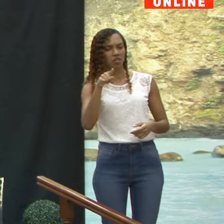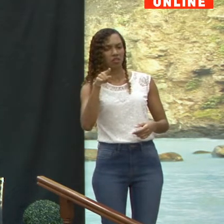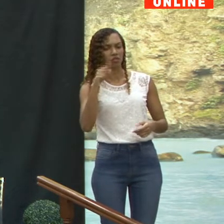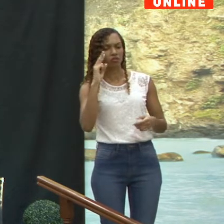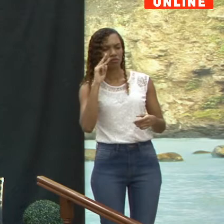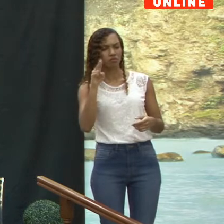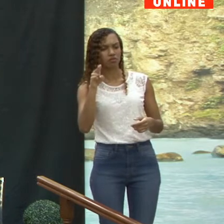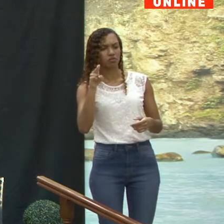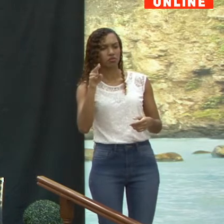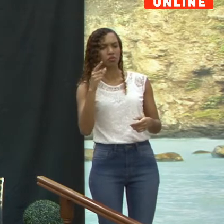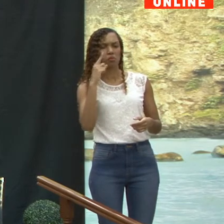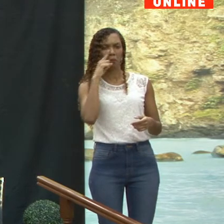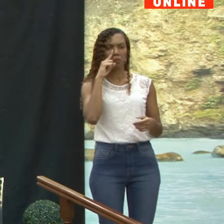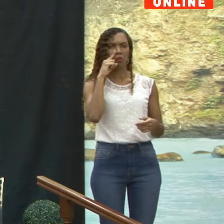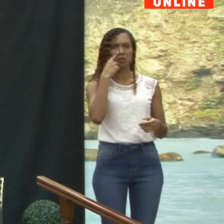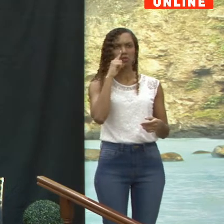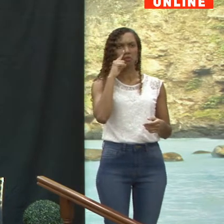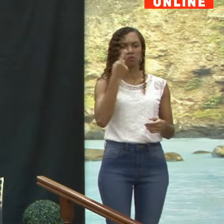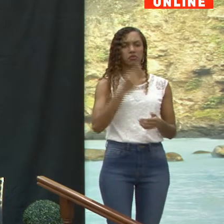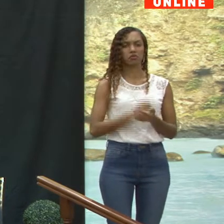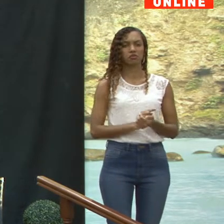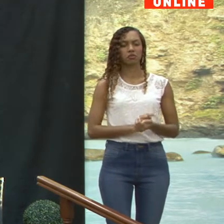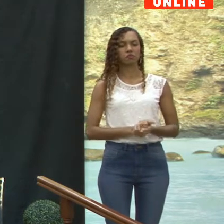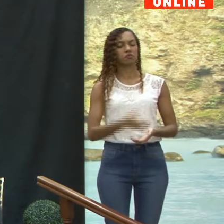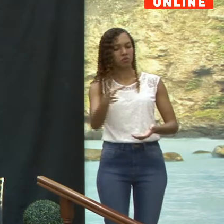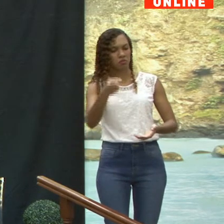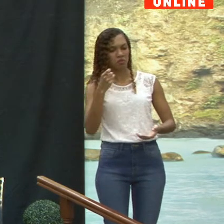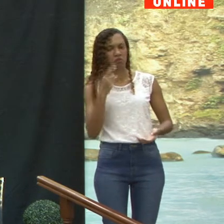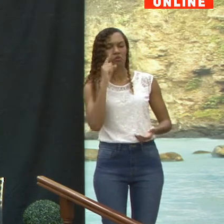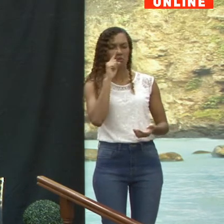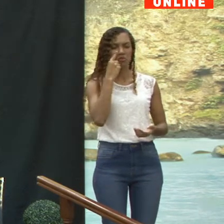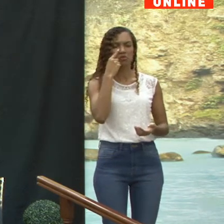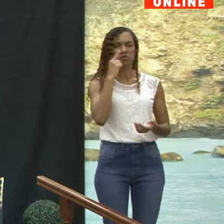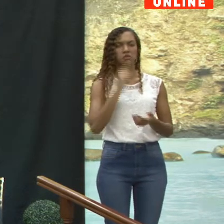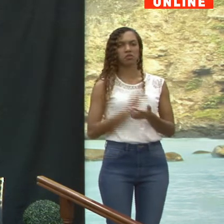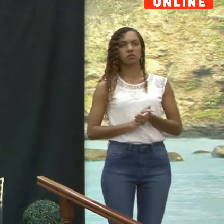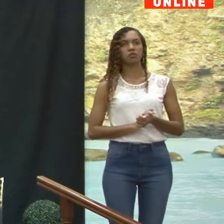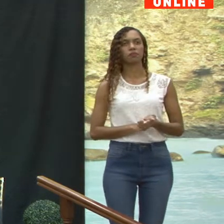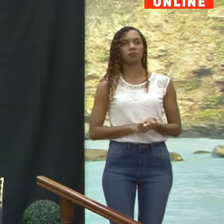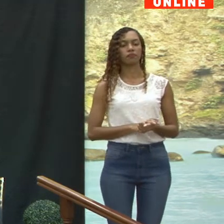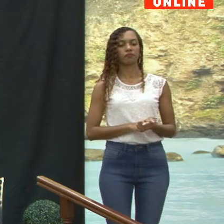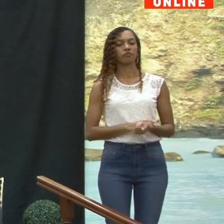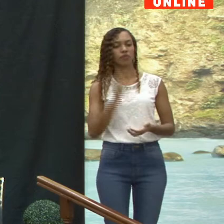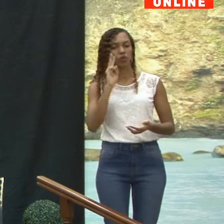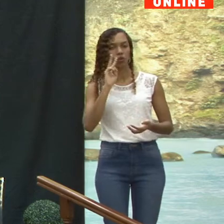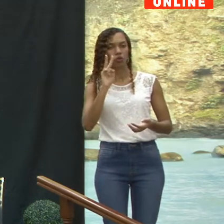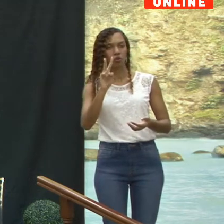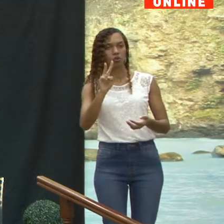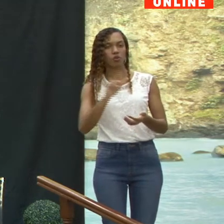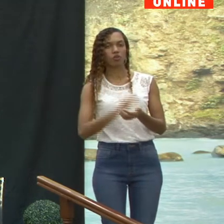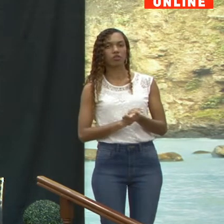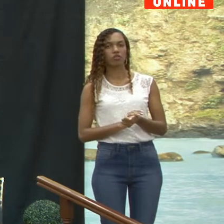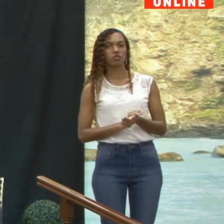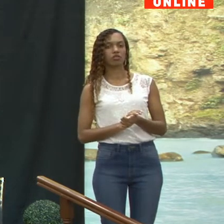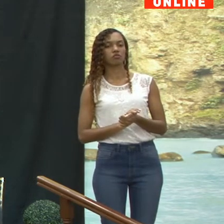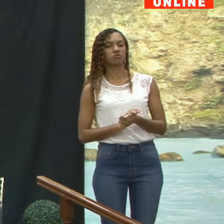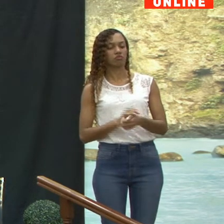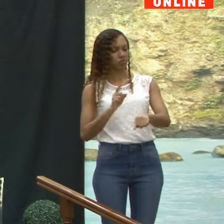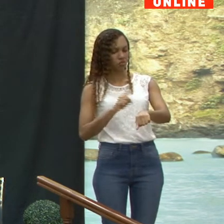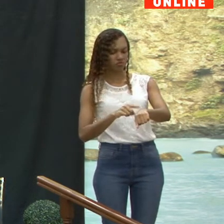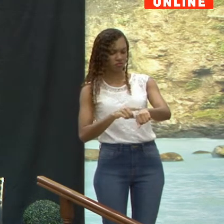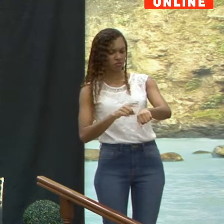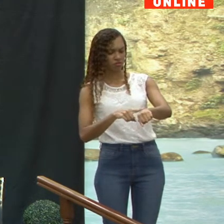ela pegou o saco de biscoito, olhou lá no ecrã e viu que ainda não estava na hora da viagem,